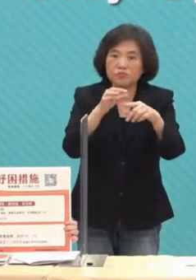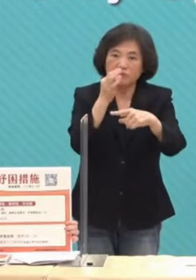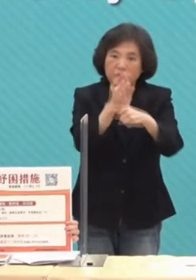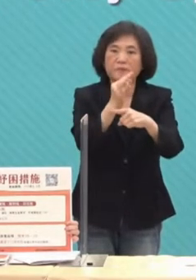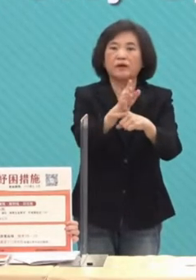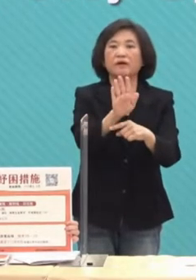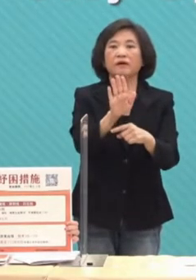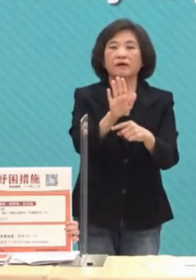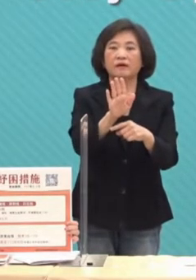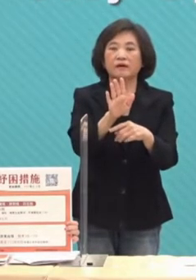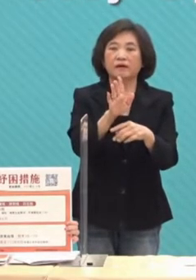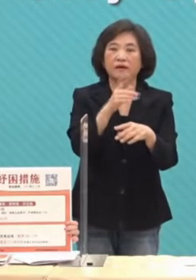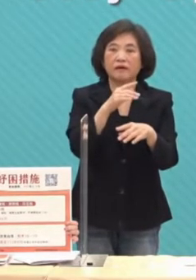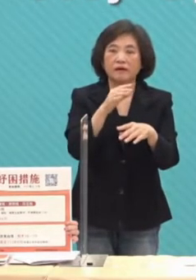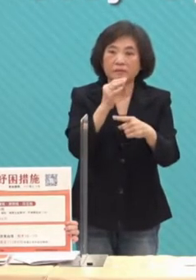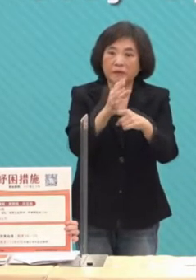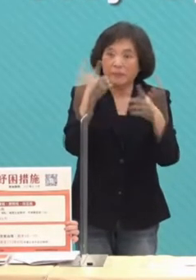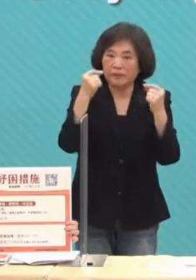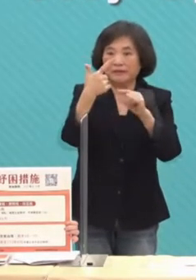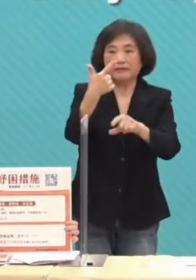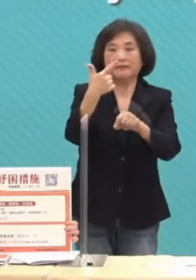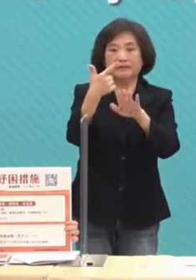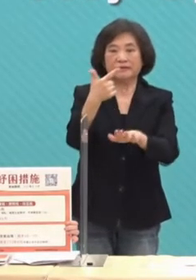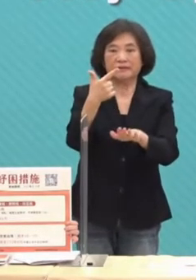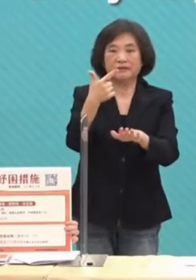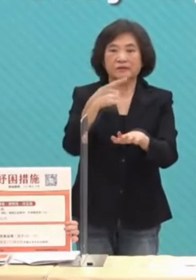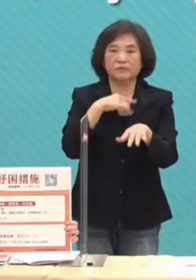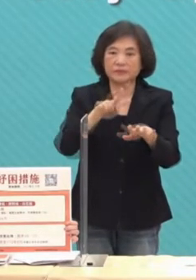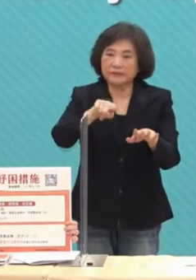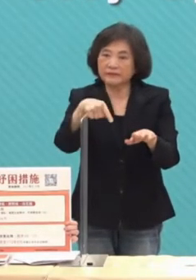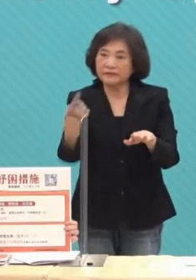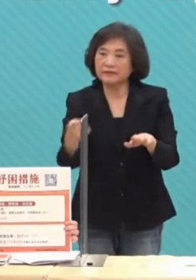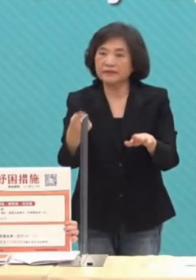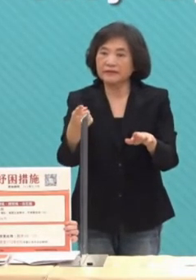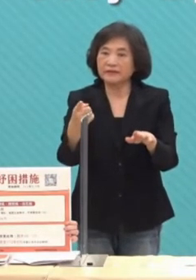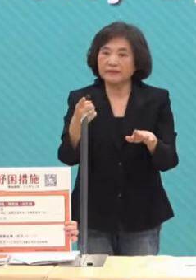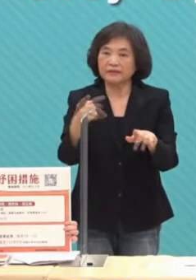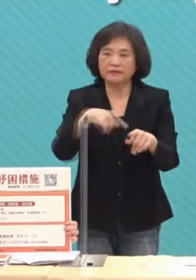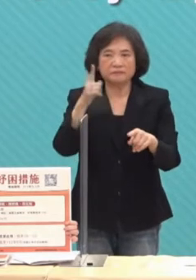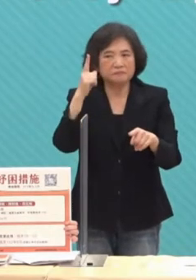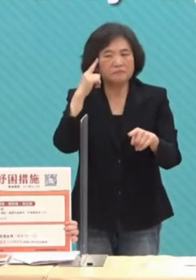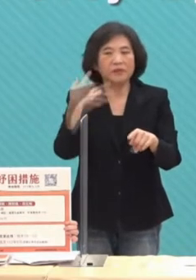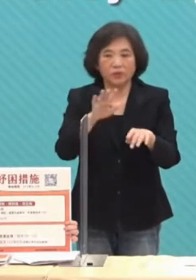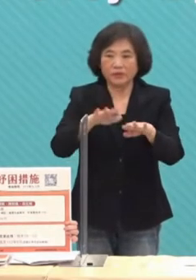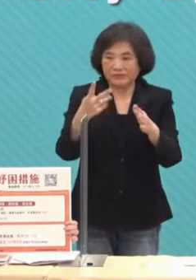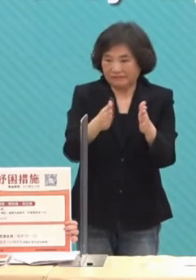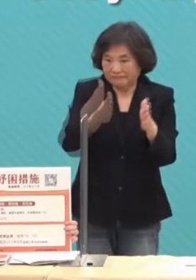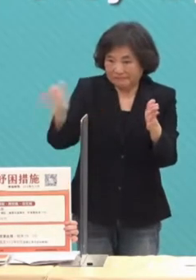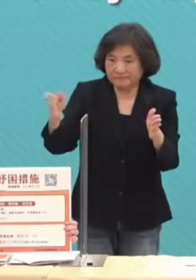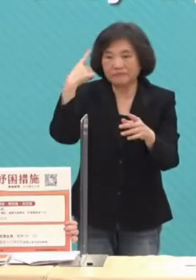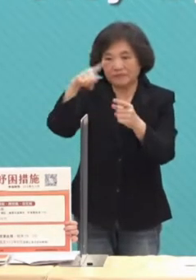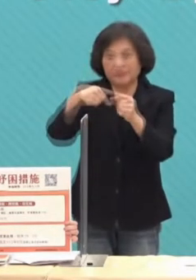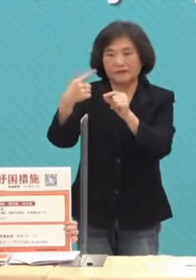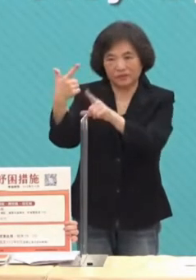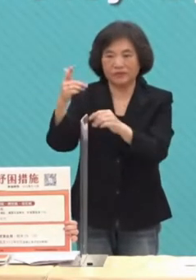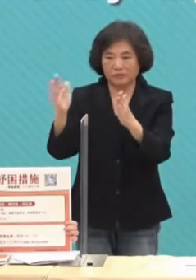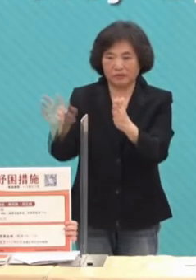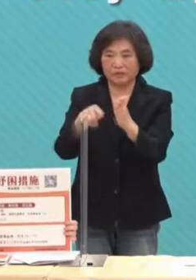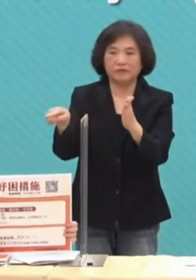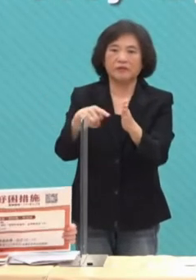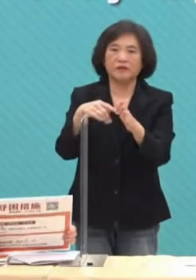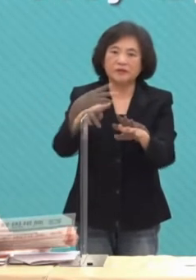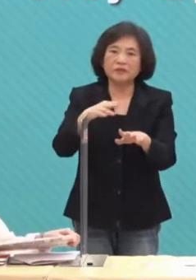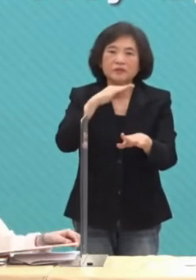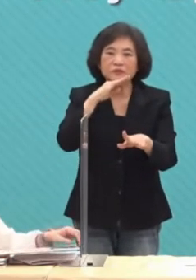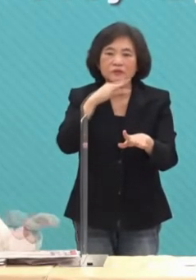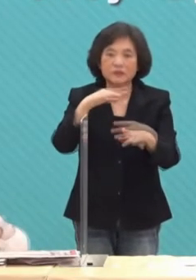半的，那减半是到今年的6月底。那我们接下来我们要预计要延长到明年的6月，那这个还要